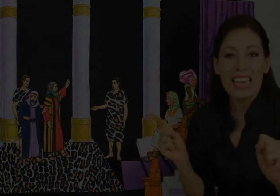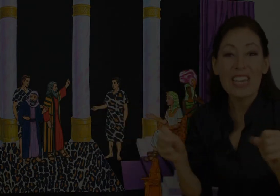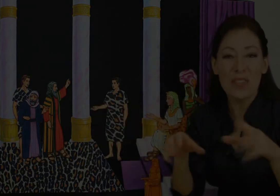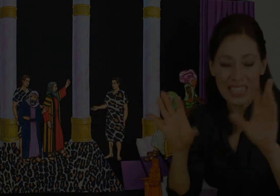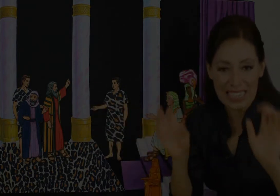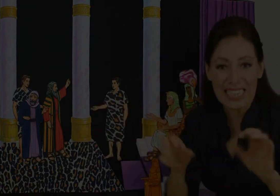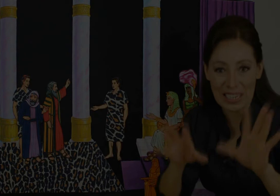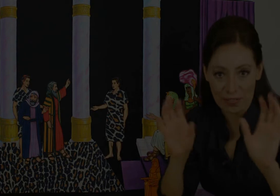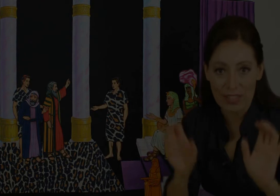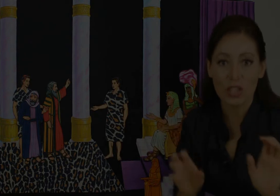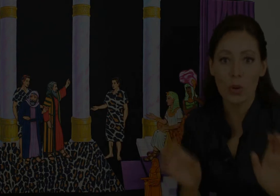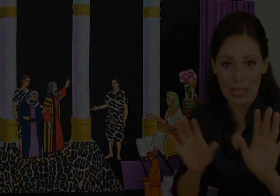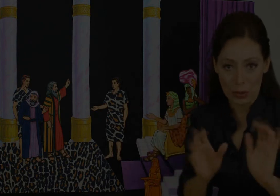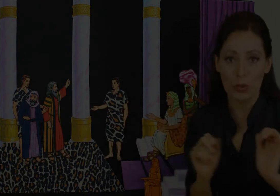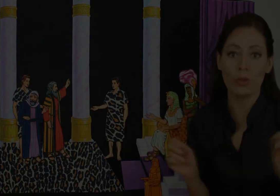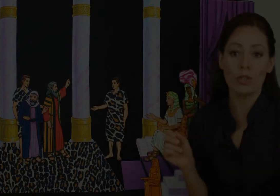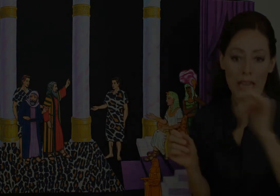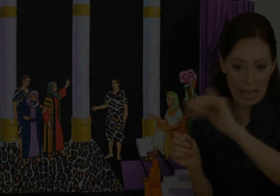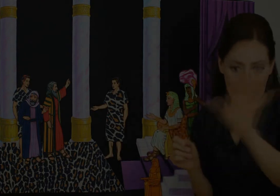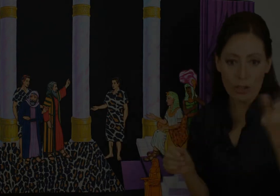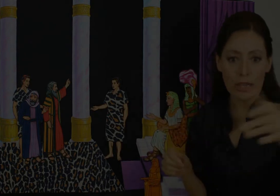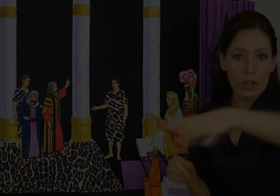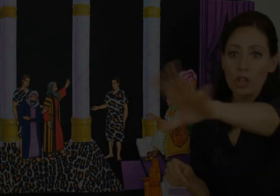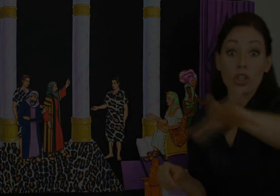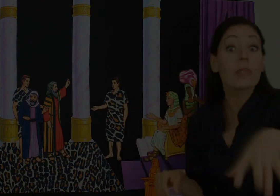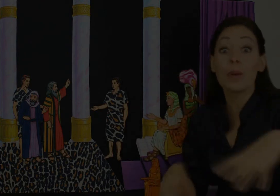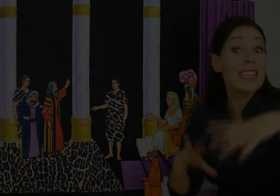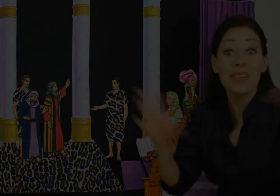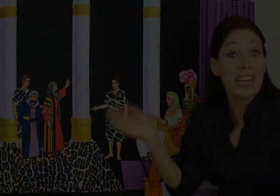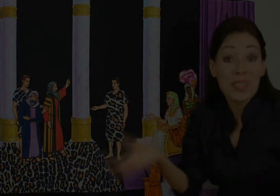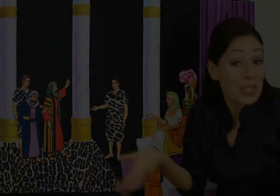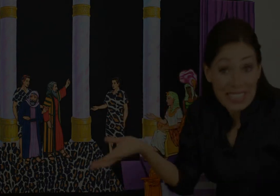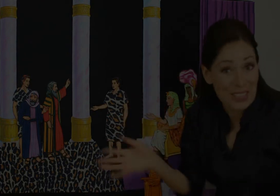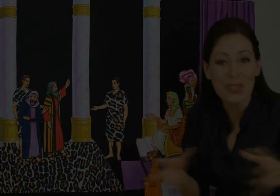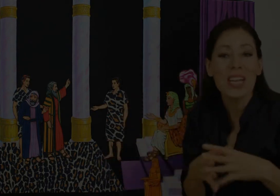vayan y ofrezcan sacrificio a su Dios. Háganos ya todos, pueden llevar a sus niños.